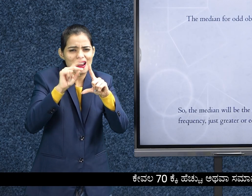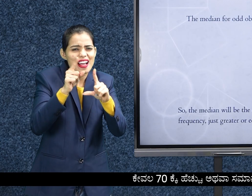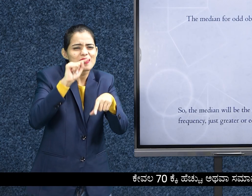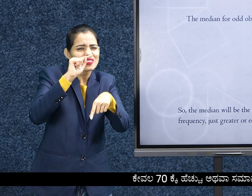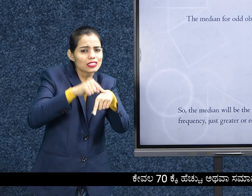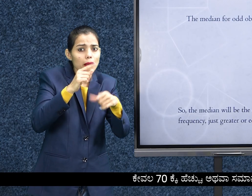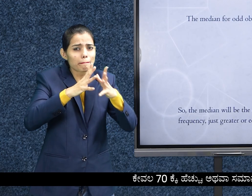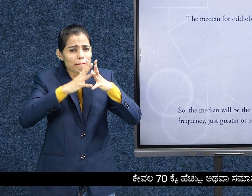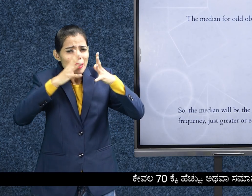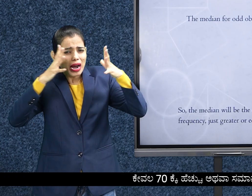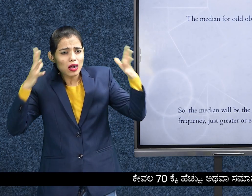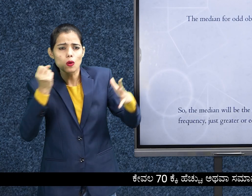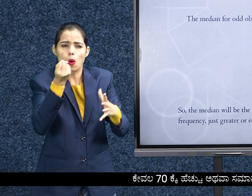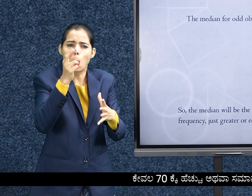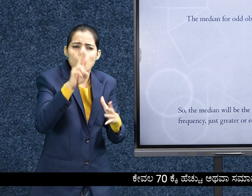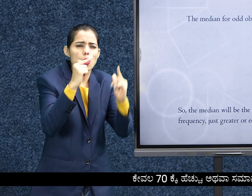ಅಂದ್ರೆ 10.